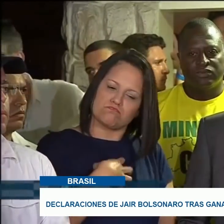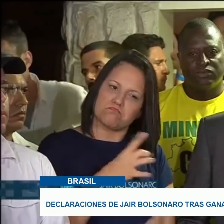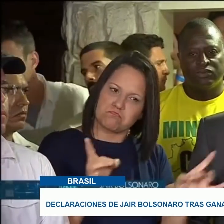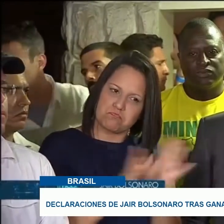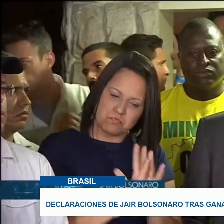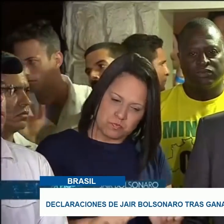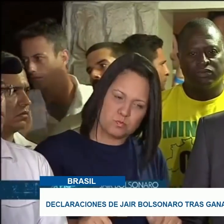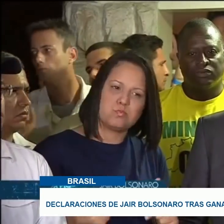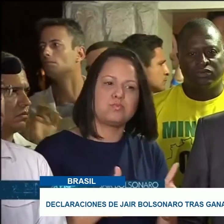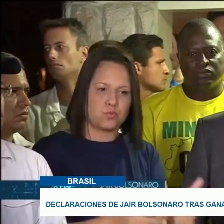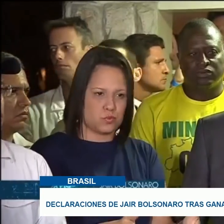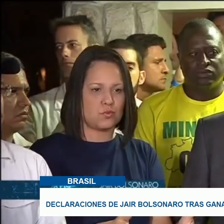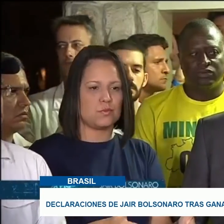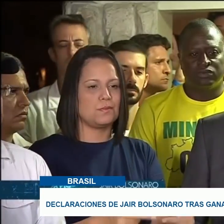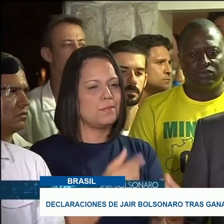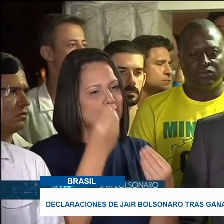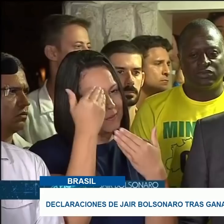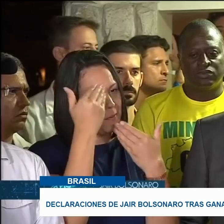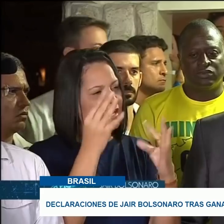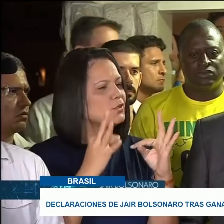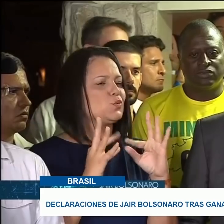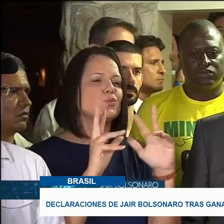y con todos esos médicos que me dejaron vivo.